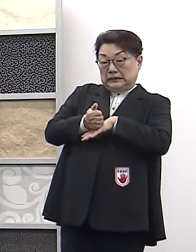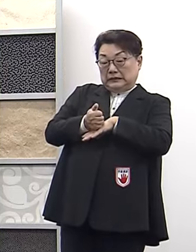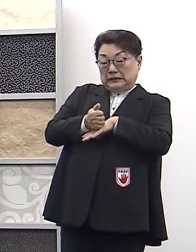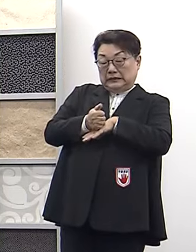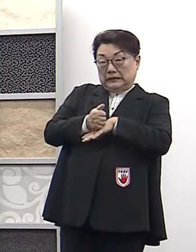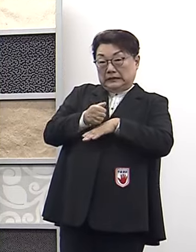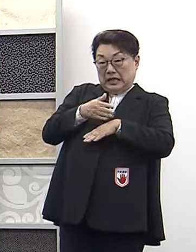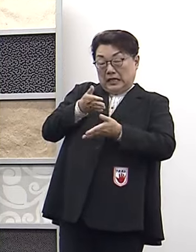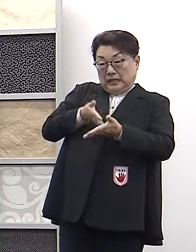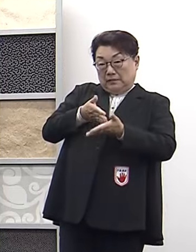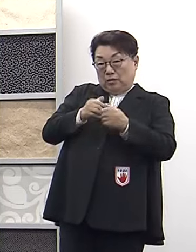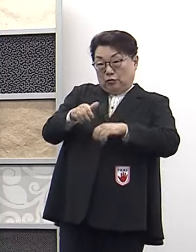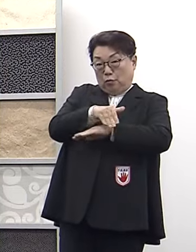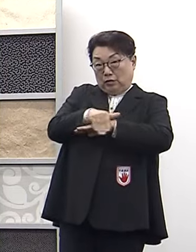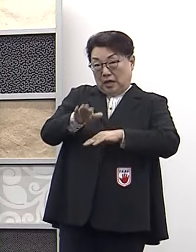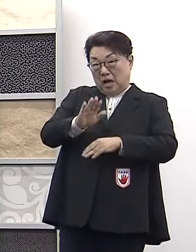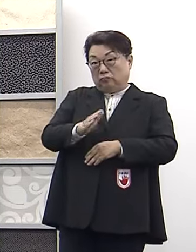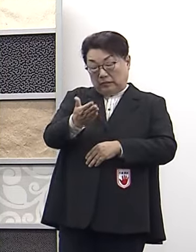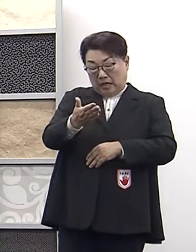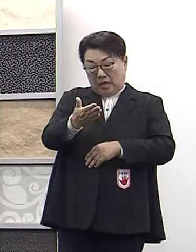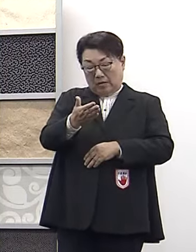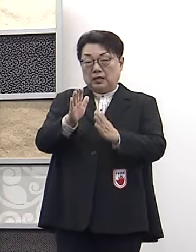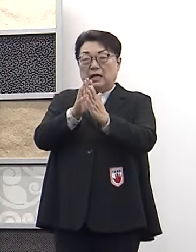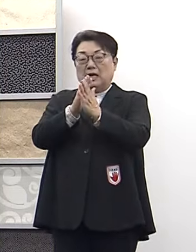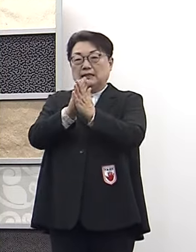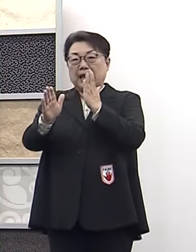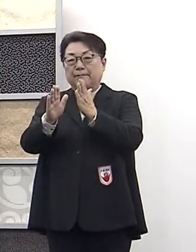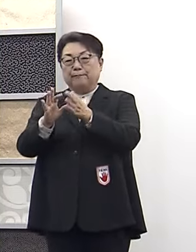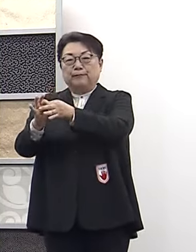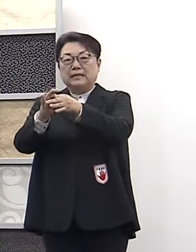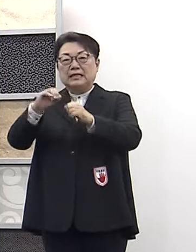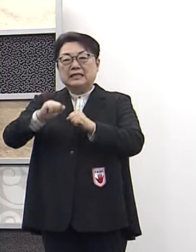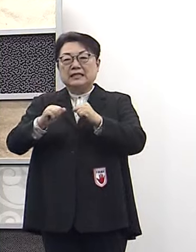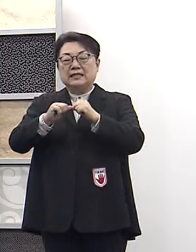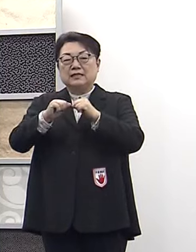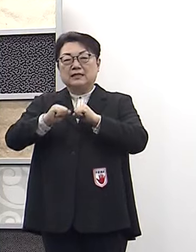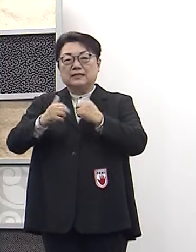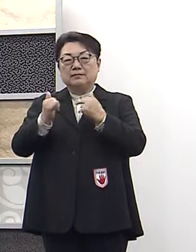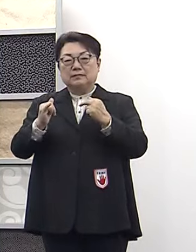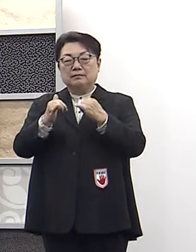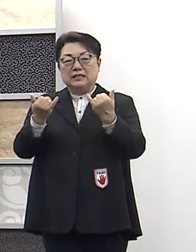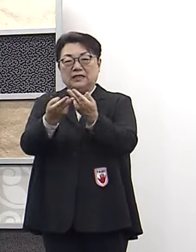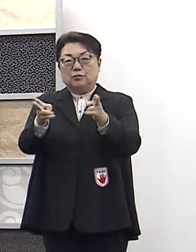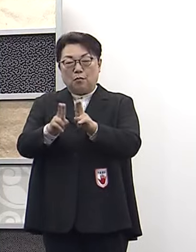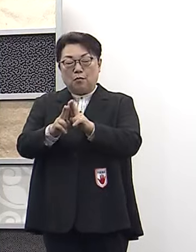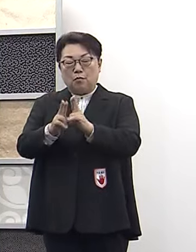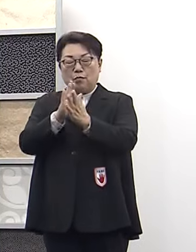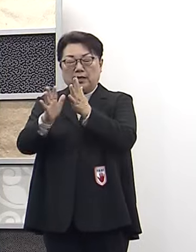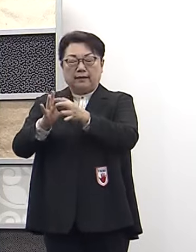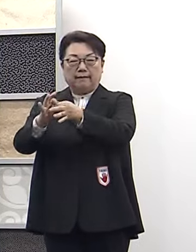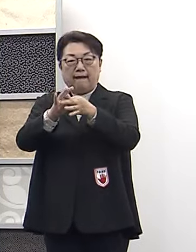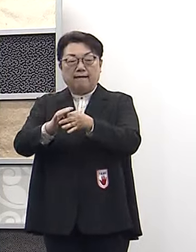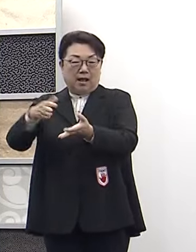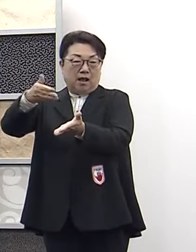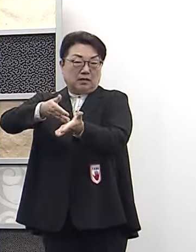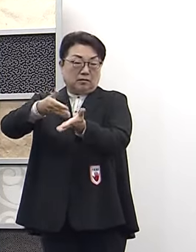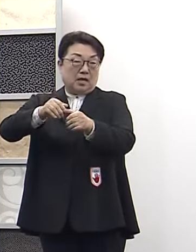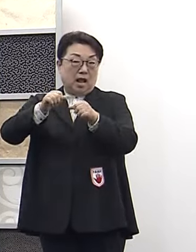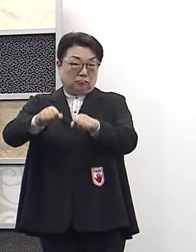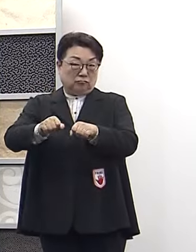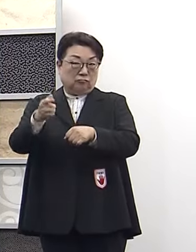ような予定があるか、あるいはその県連側からそのようなこう機会を設けるような提案があ